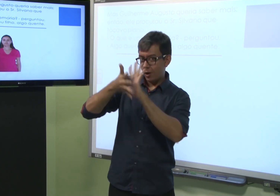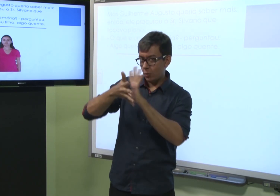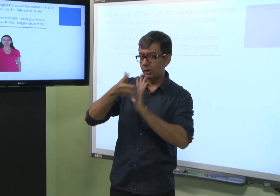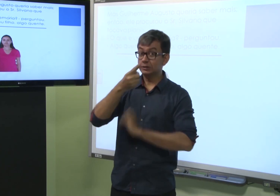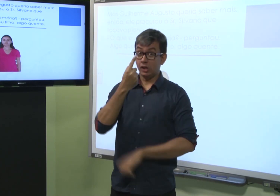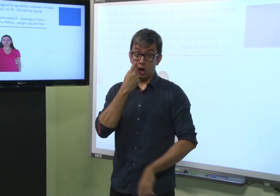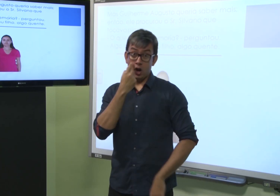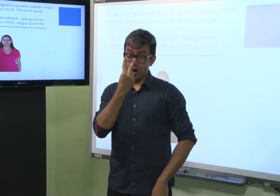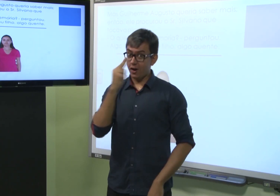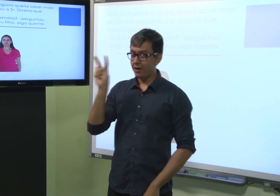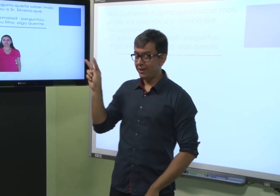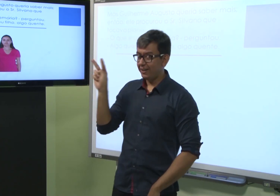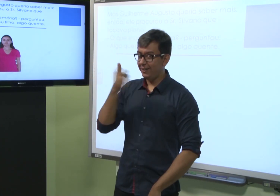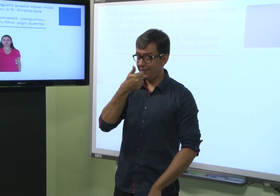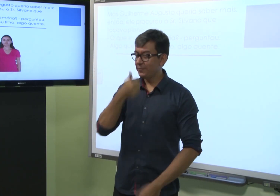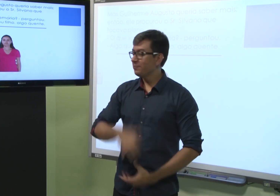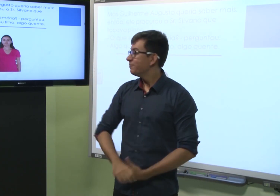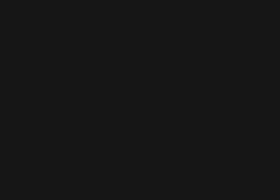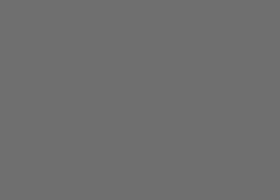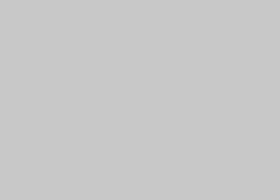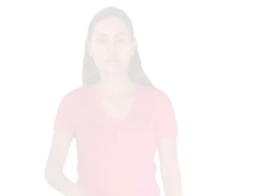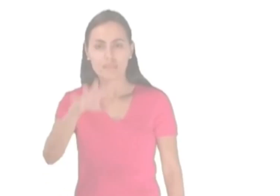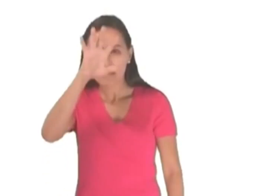e depois observe ela em língua de sinais.